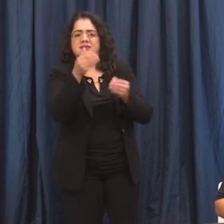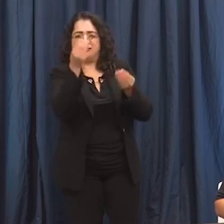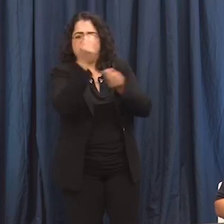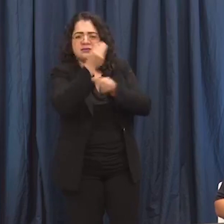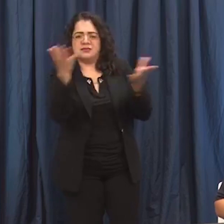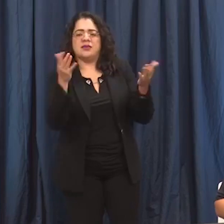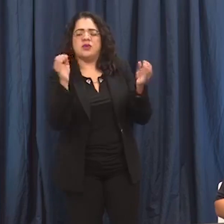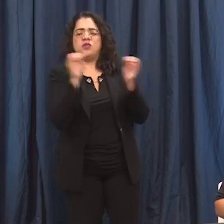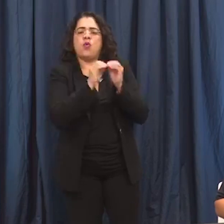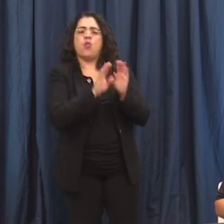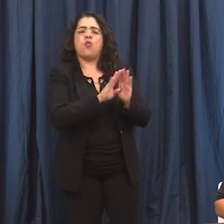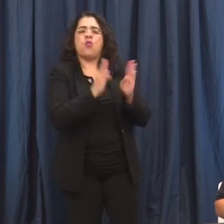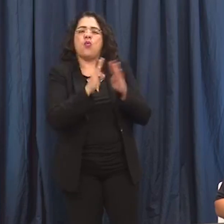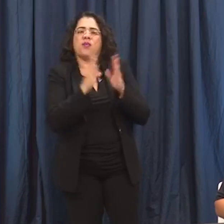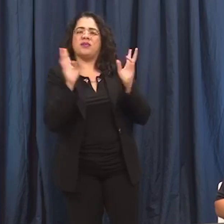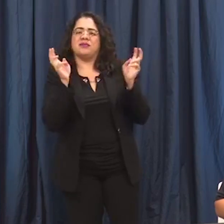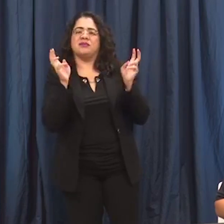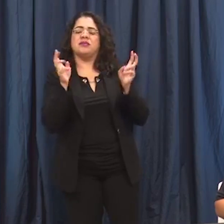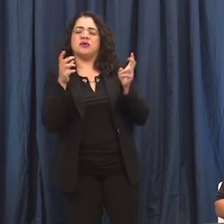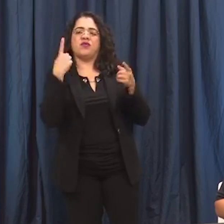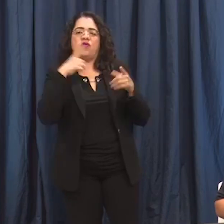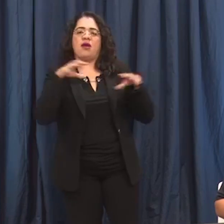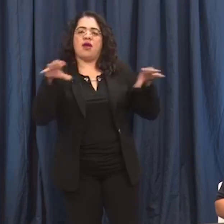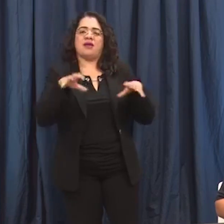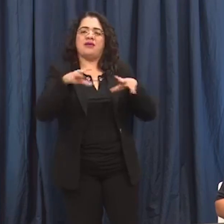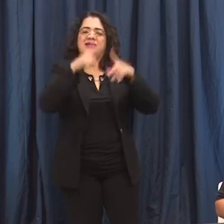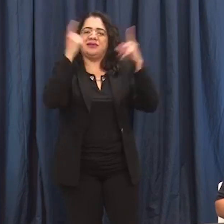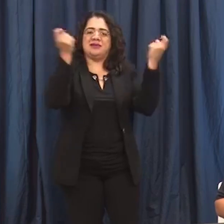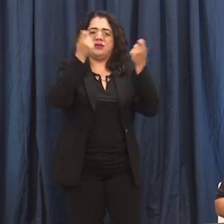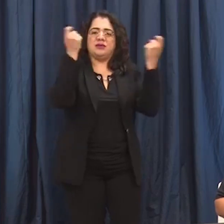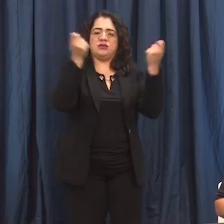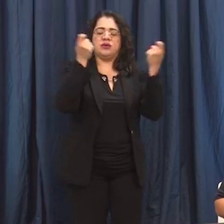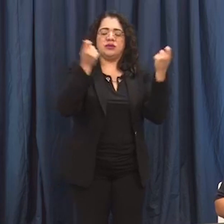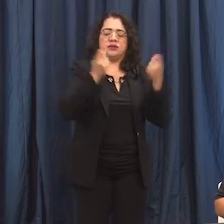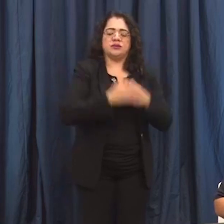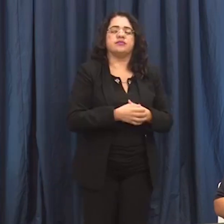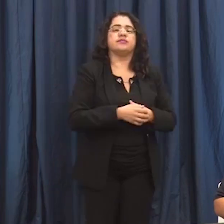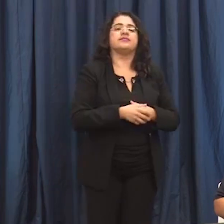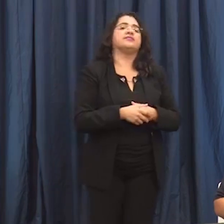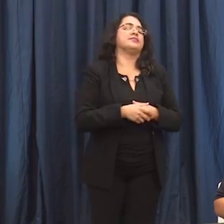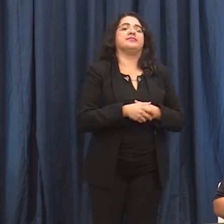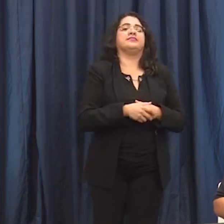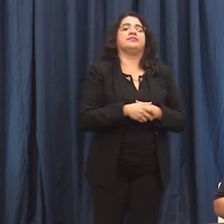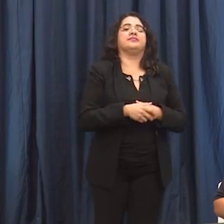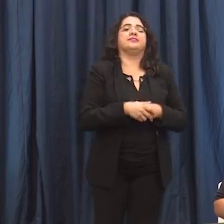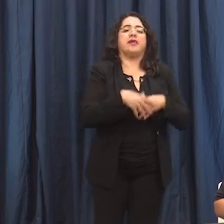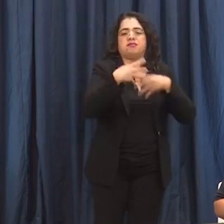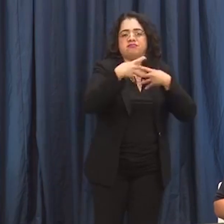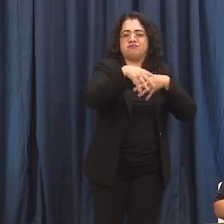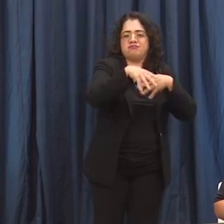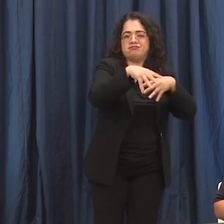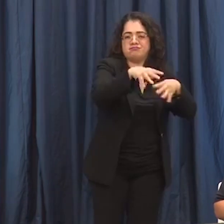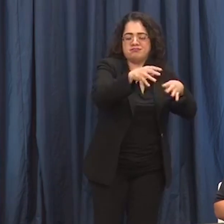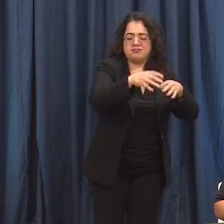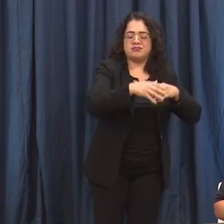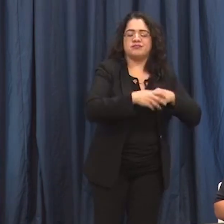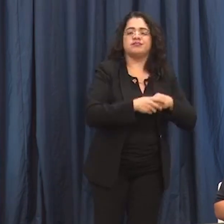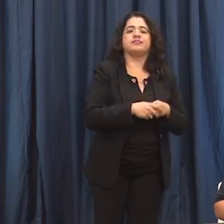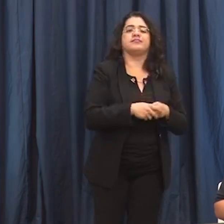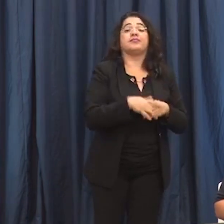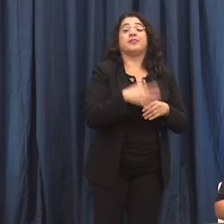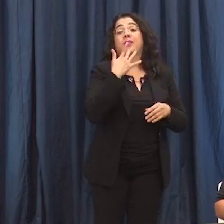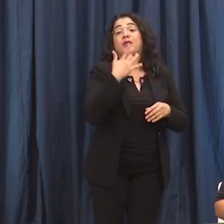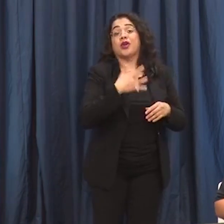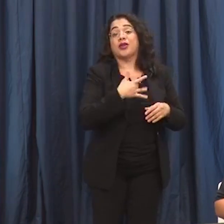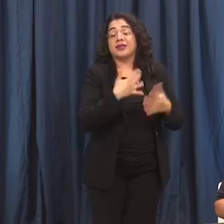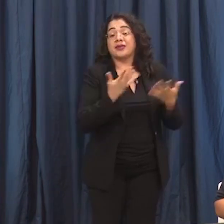muchas graduaciones que van a estar en estos próximos días y semanas, y también como para celebraciones como para cumpleaños